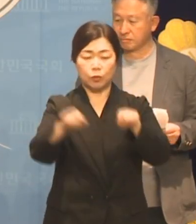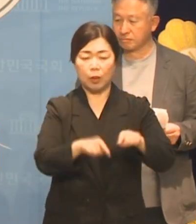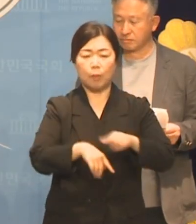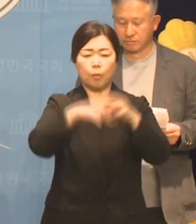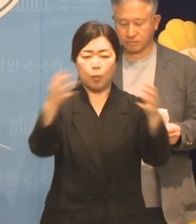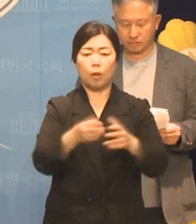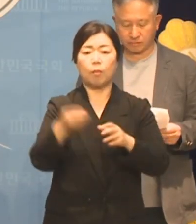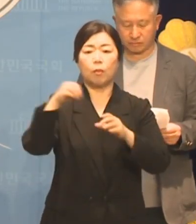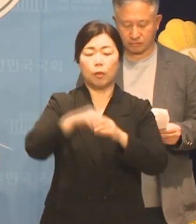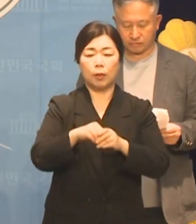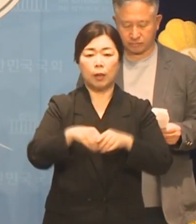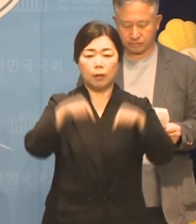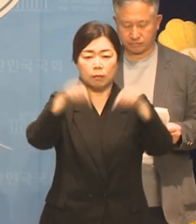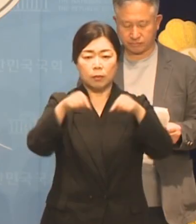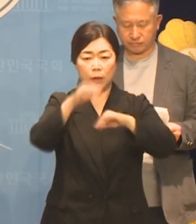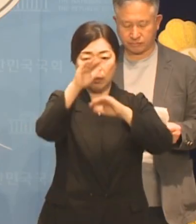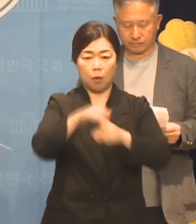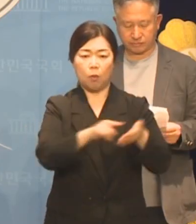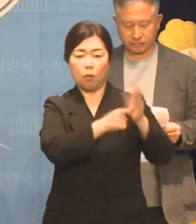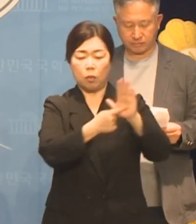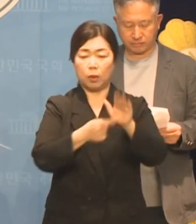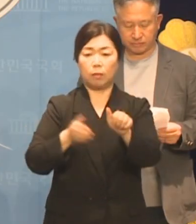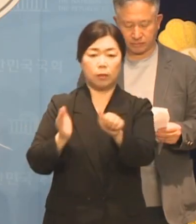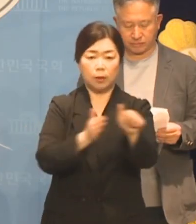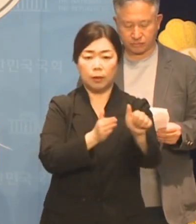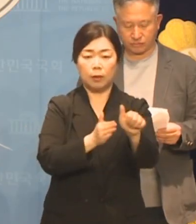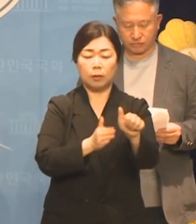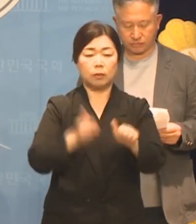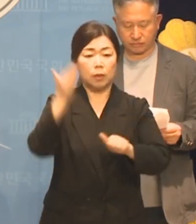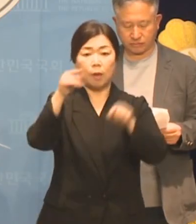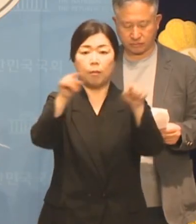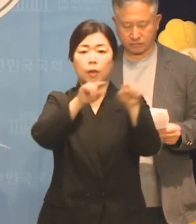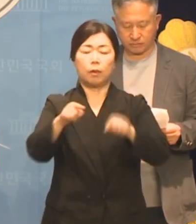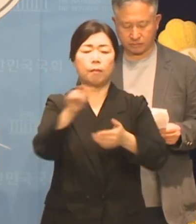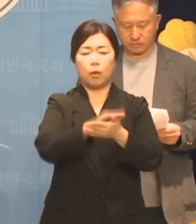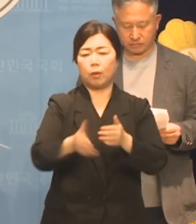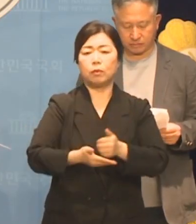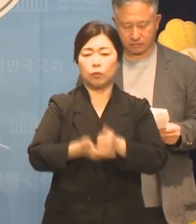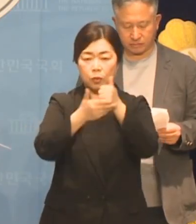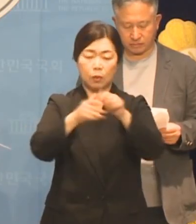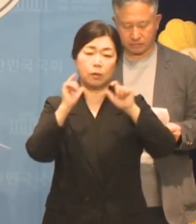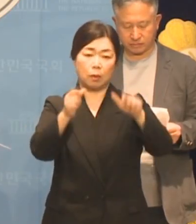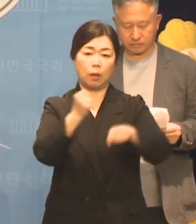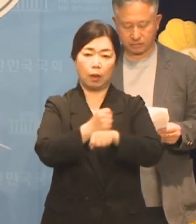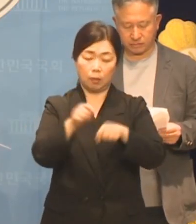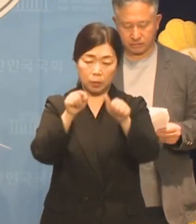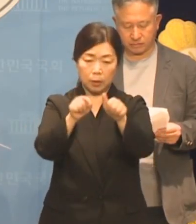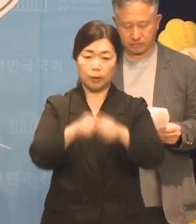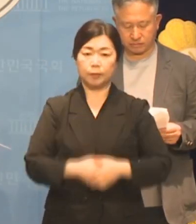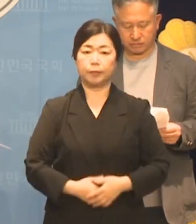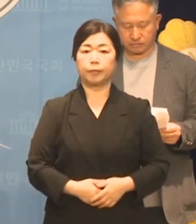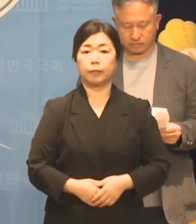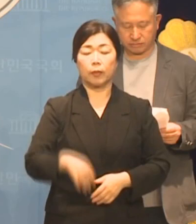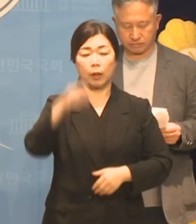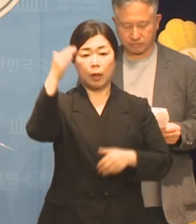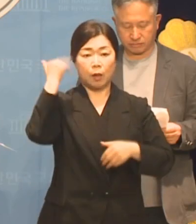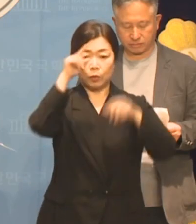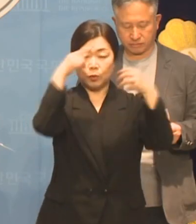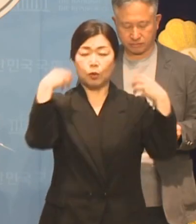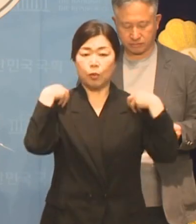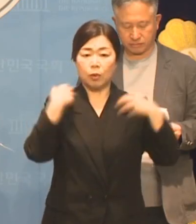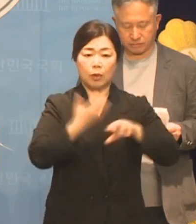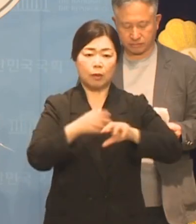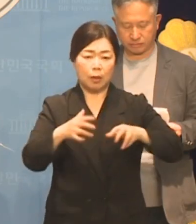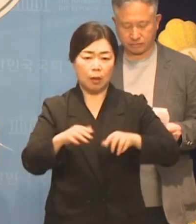협의 내용을 공개하고 한반도를 평화에 존중할 것을 선언해라. 하나, 대한민국 정부는